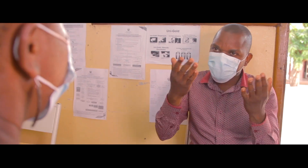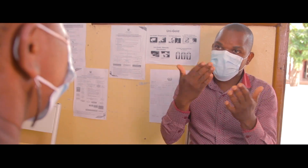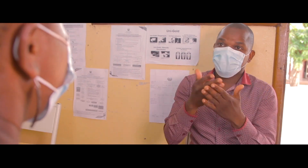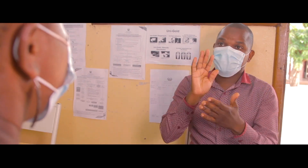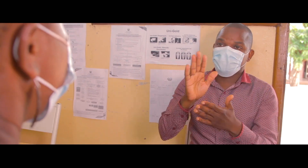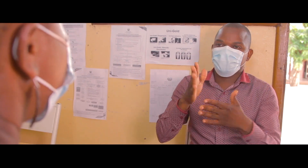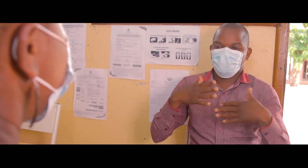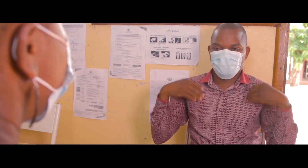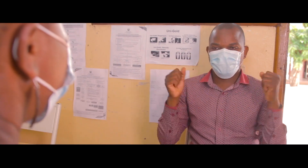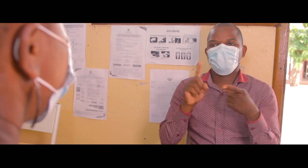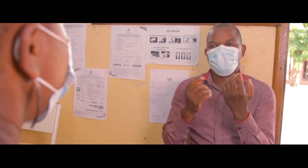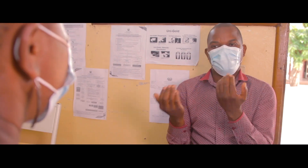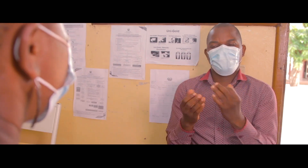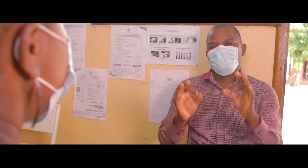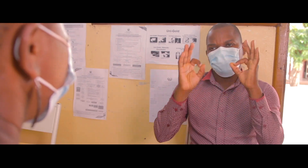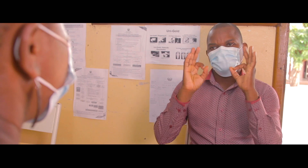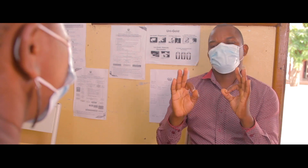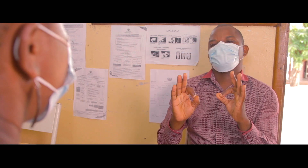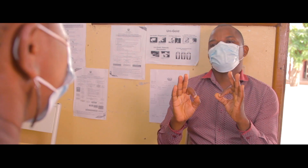risco.